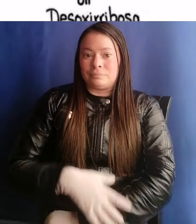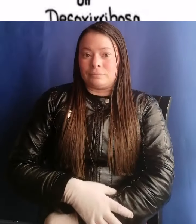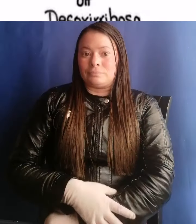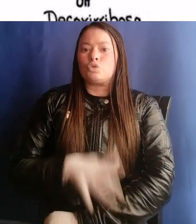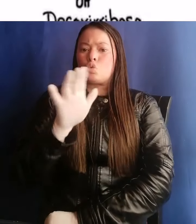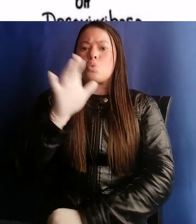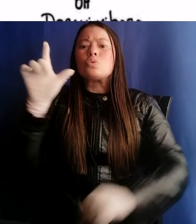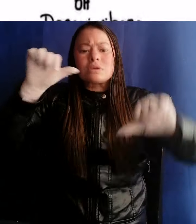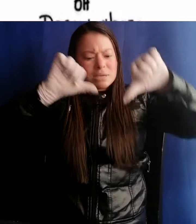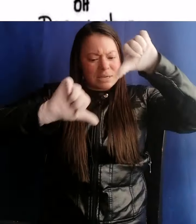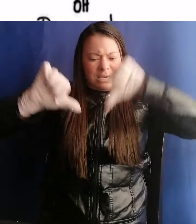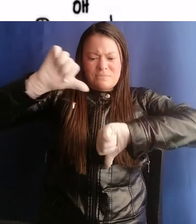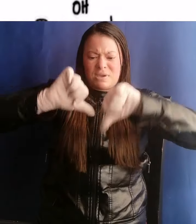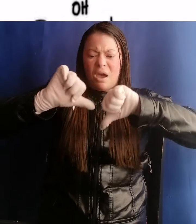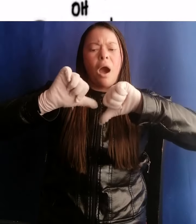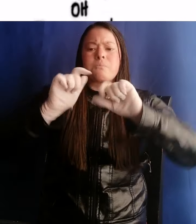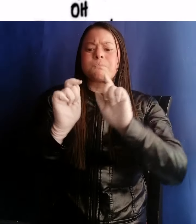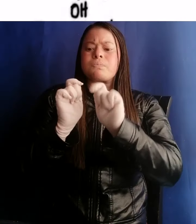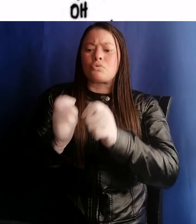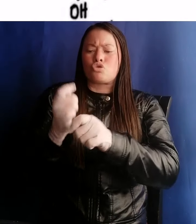láser.